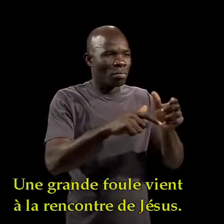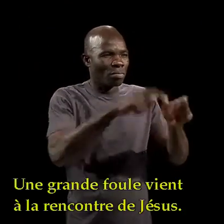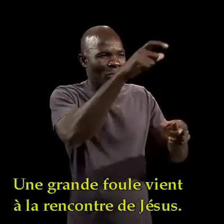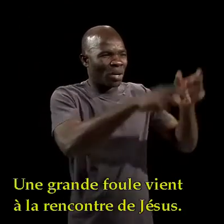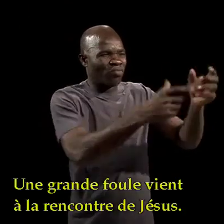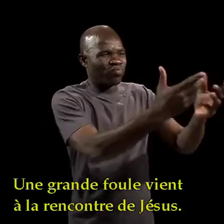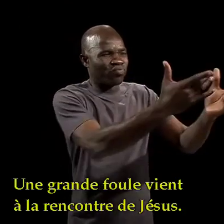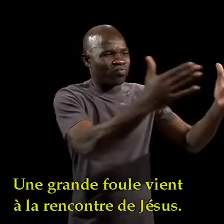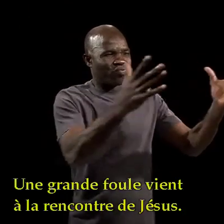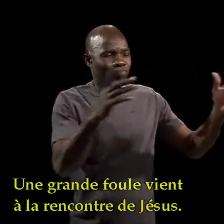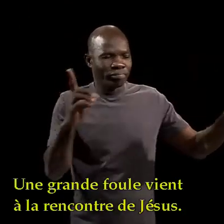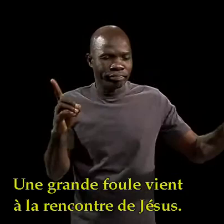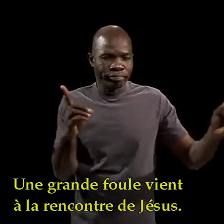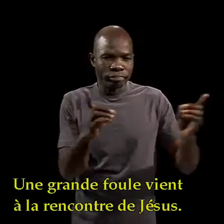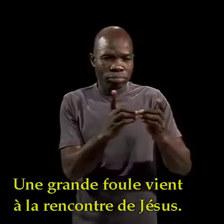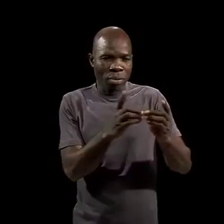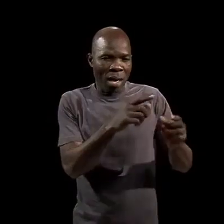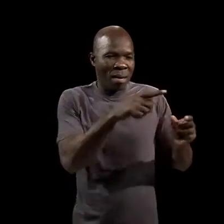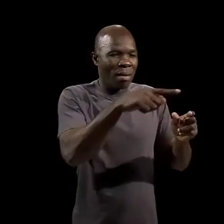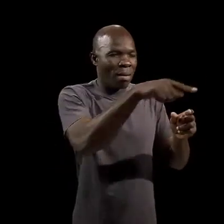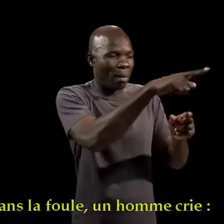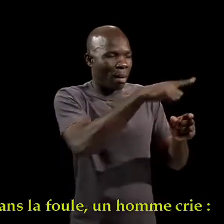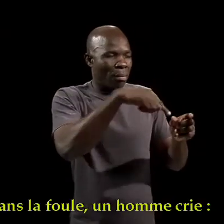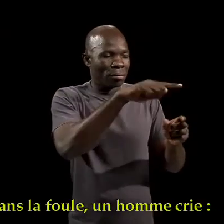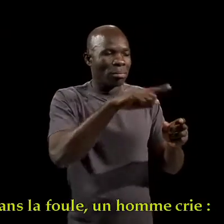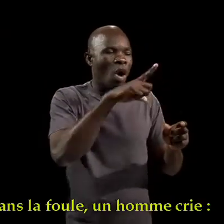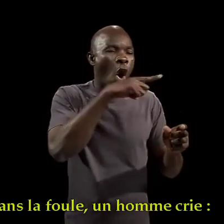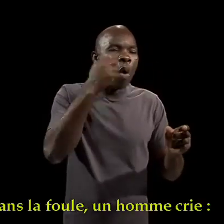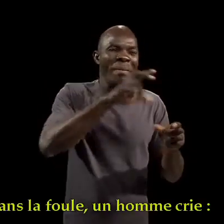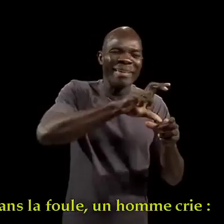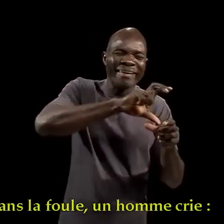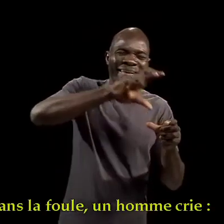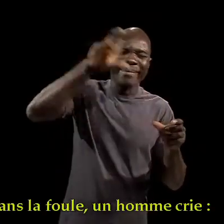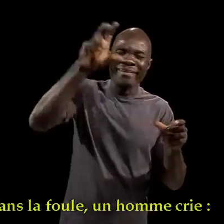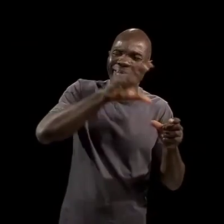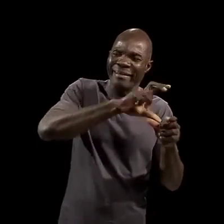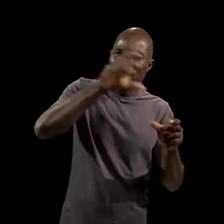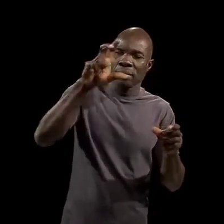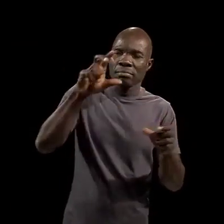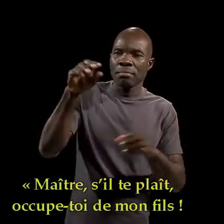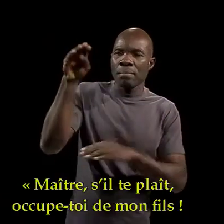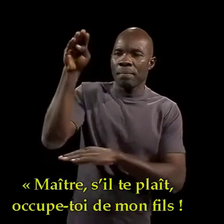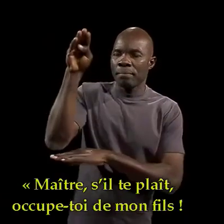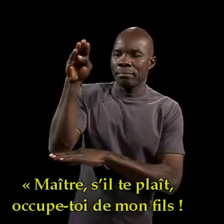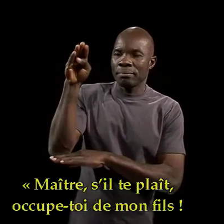Une grande foule vient à la rencontre de Jésus. Dans la foule, un homme crie: «Maître, s'il te